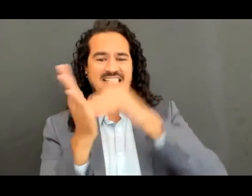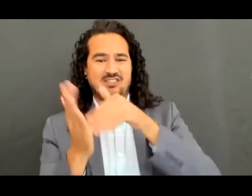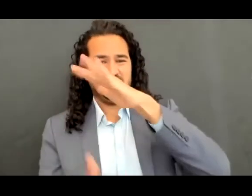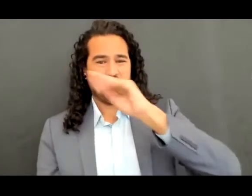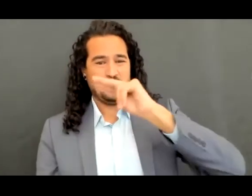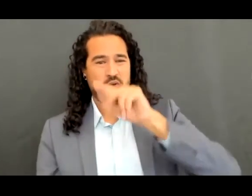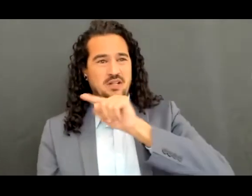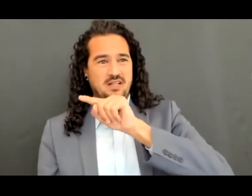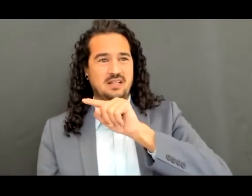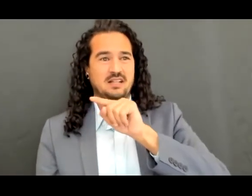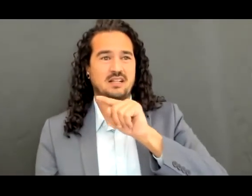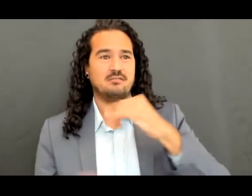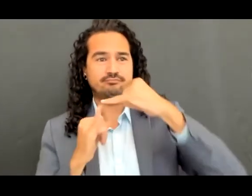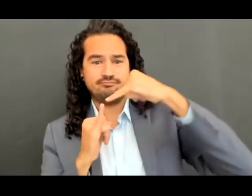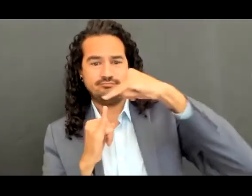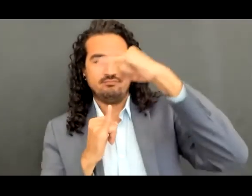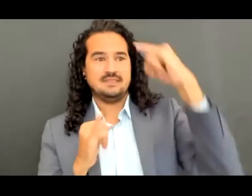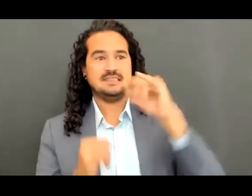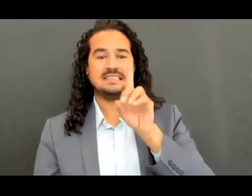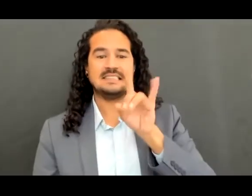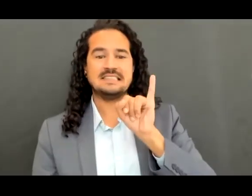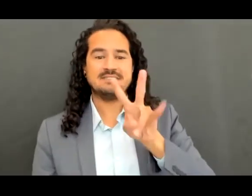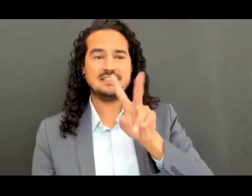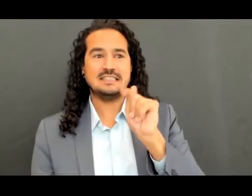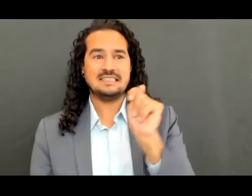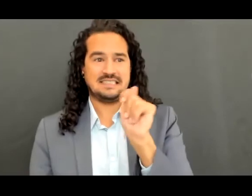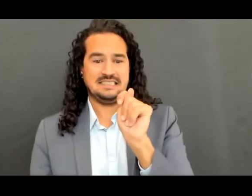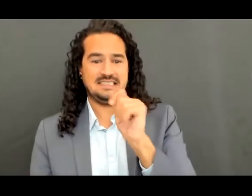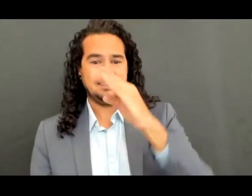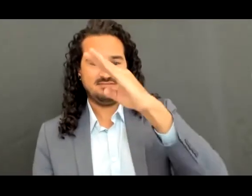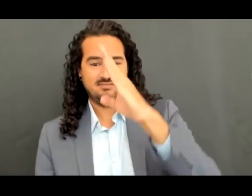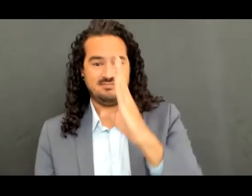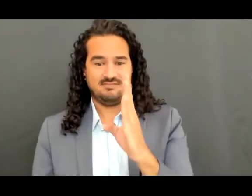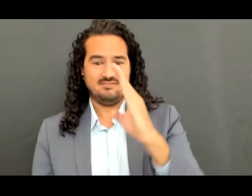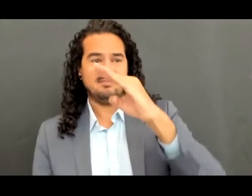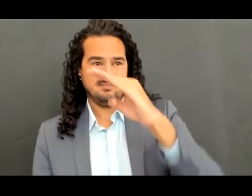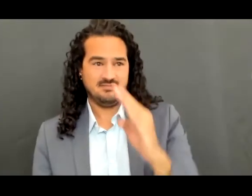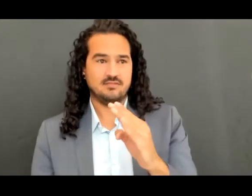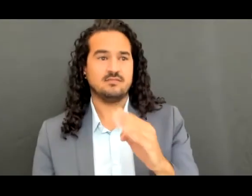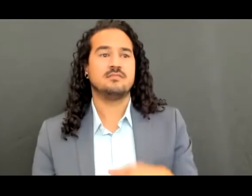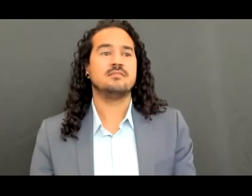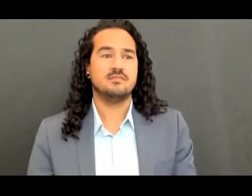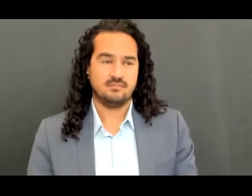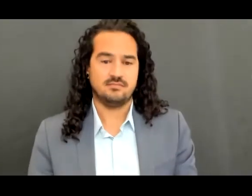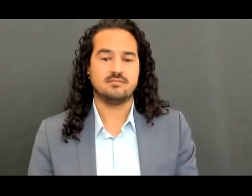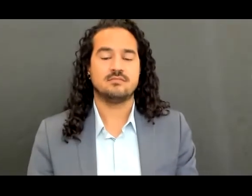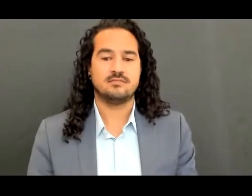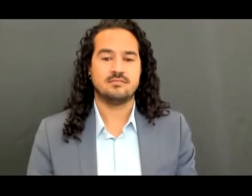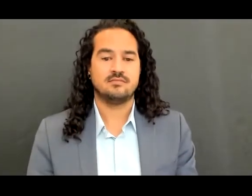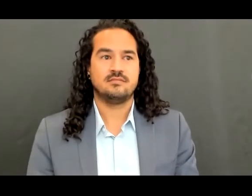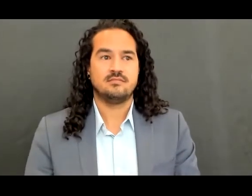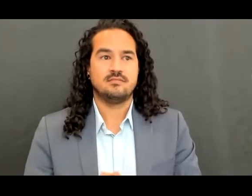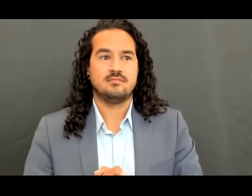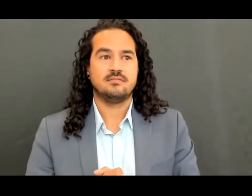del centro de visitas, en la parte noreste del incendio. Aquí donde tenemos la división Tango, que está